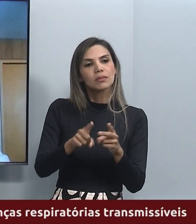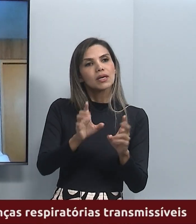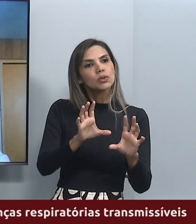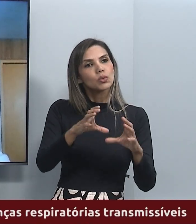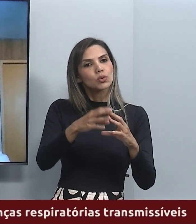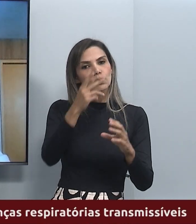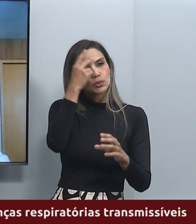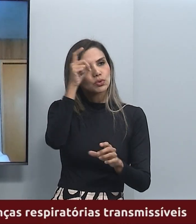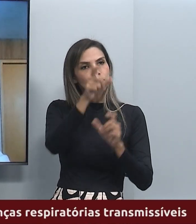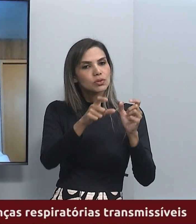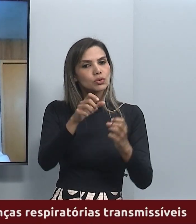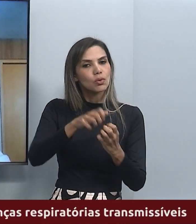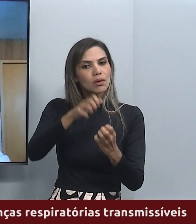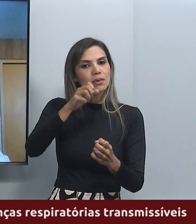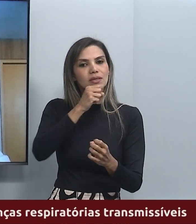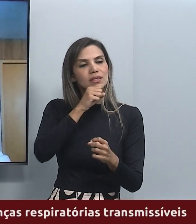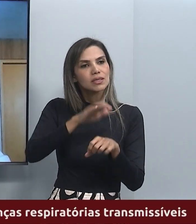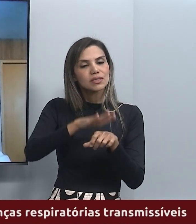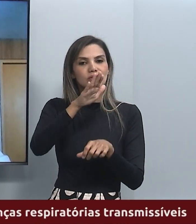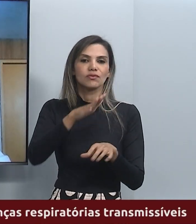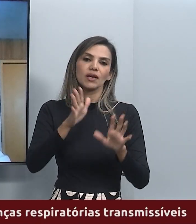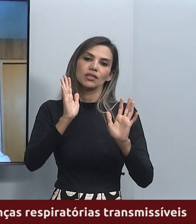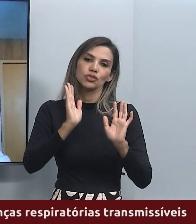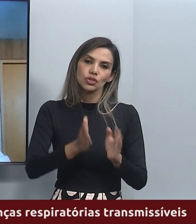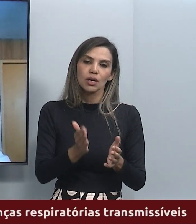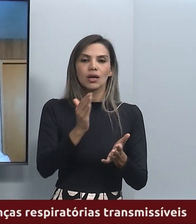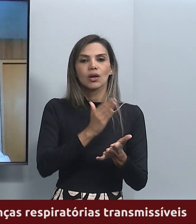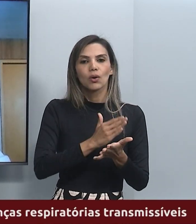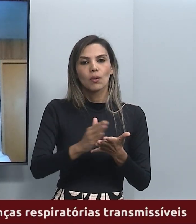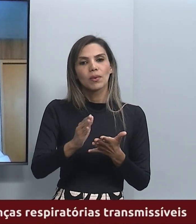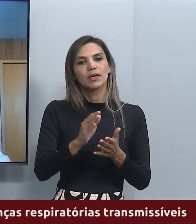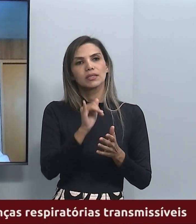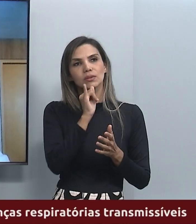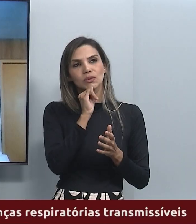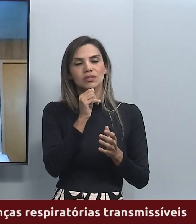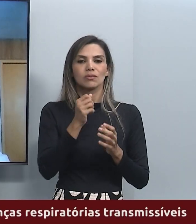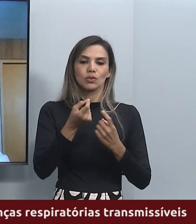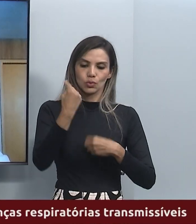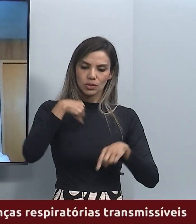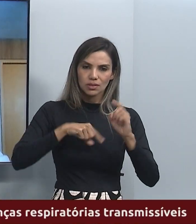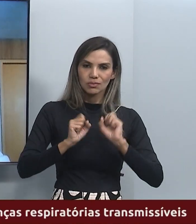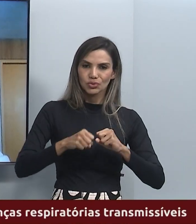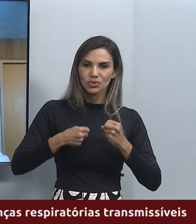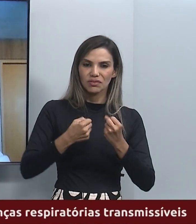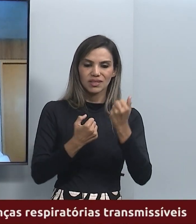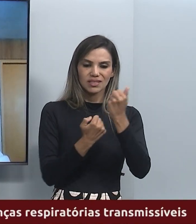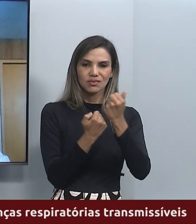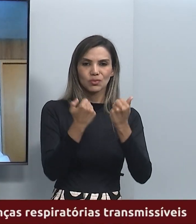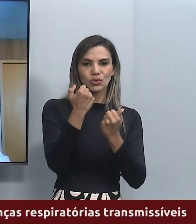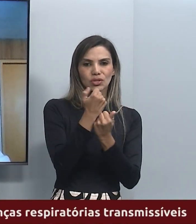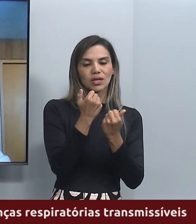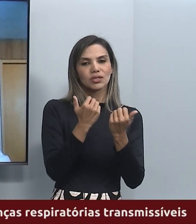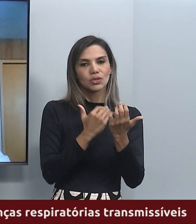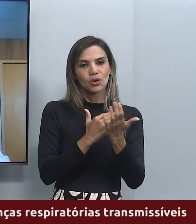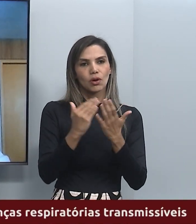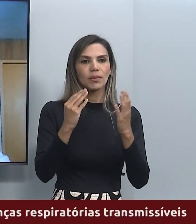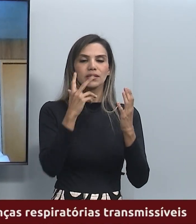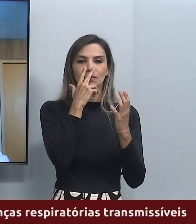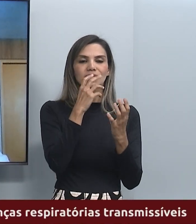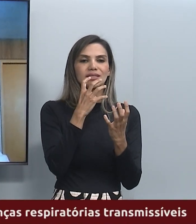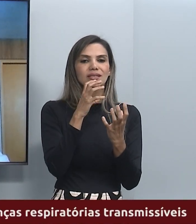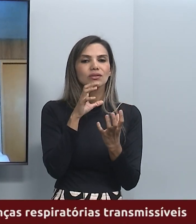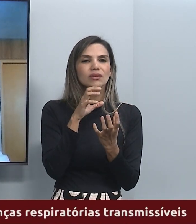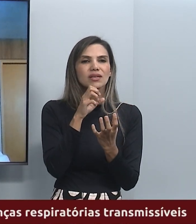os adultos mais velhos, porque já começam a ter um sistema imunológico, vamos dizer assim, que está